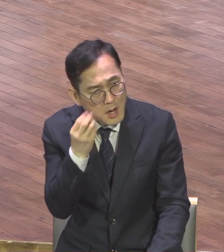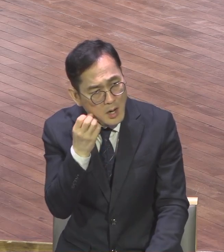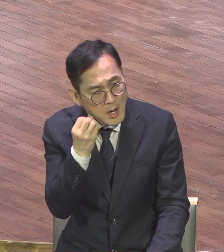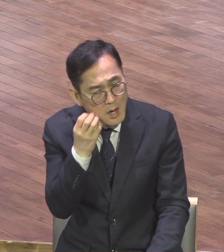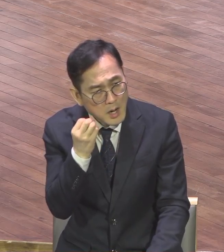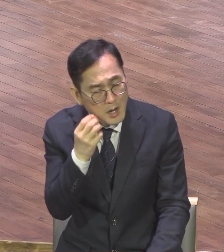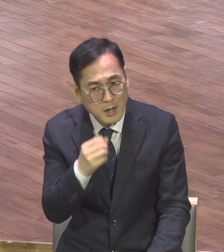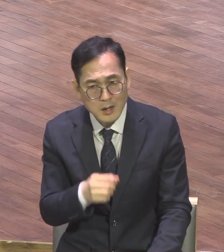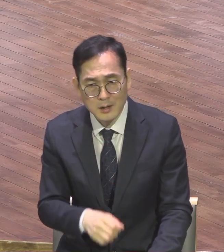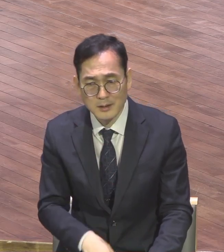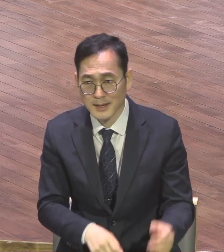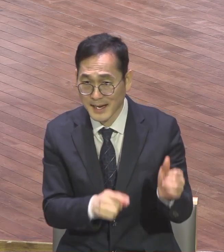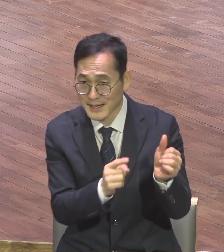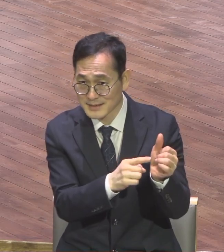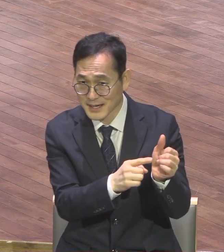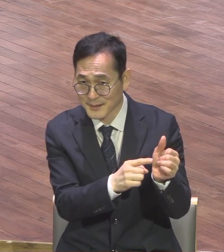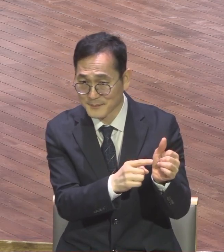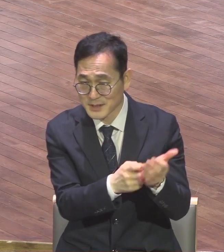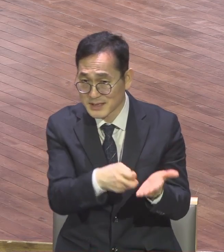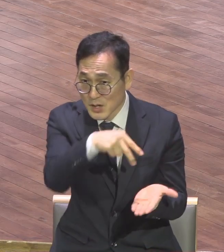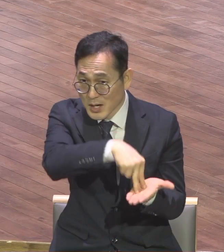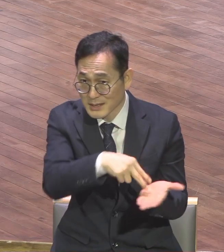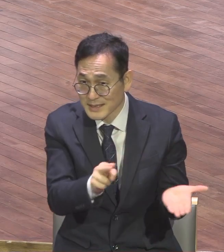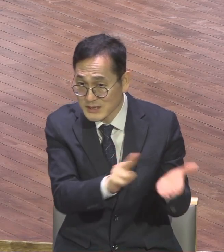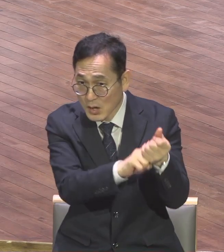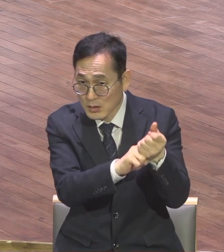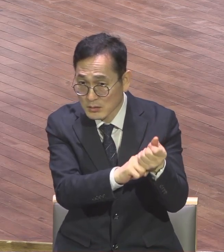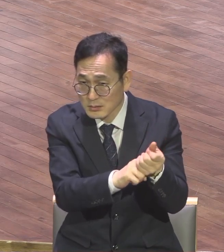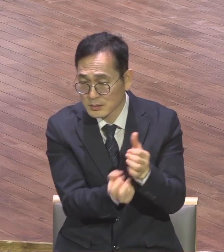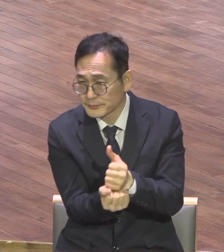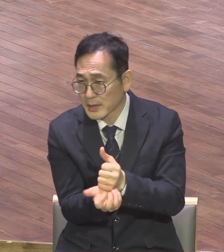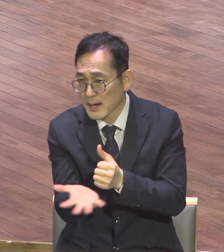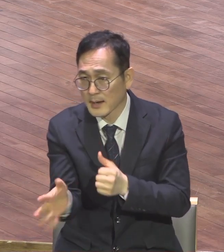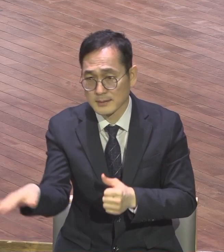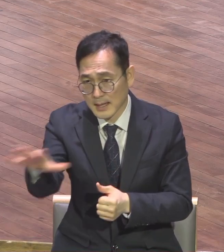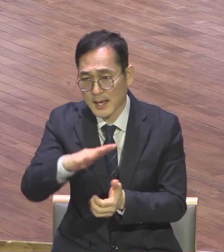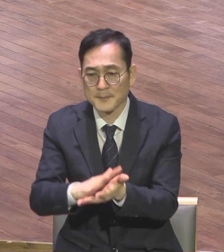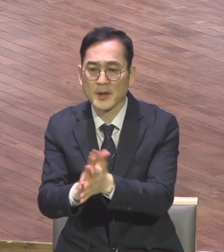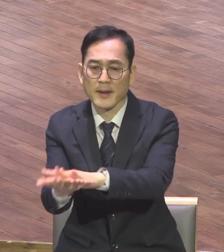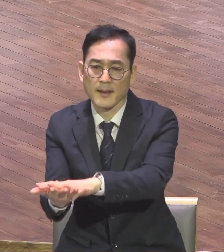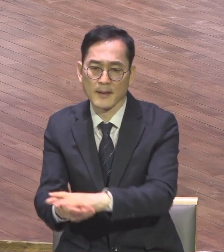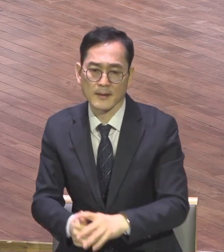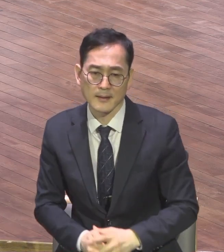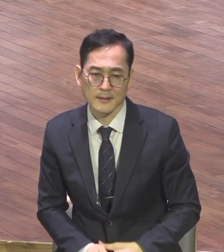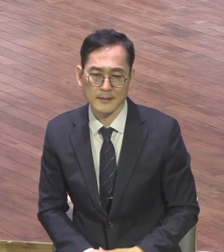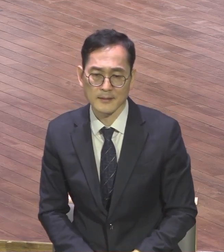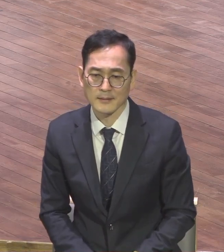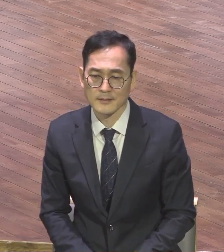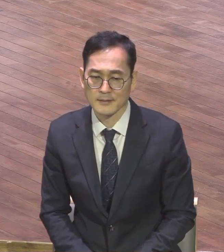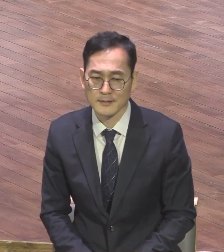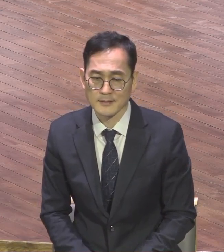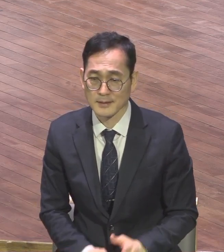변화가 이렇게 사람들을 변화시키는 것입니다. 나 한 사람이 바뀌어버리면 현장이 바뀌어버려.